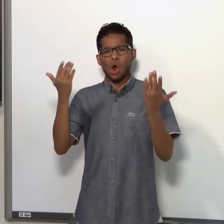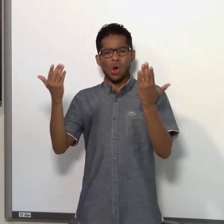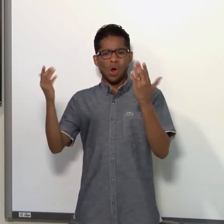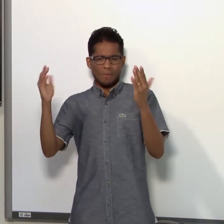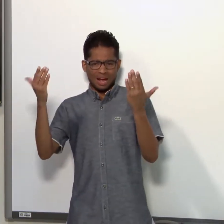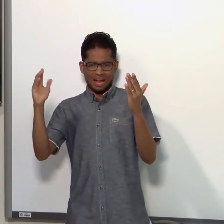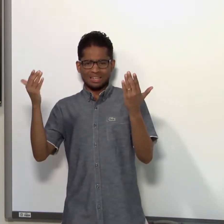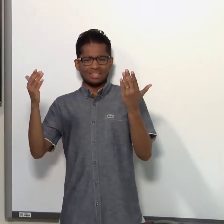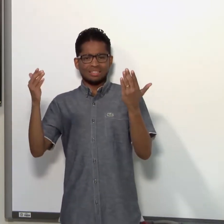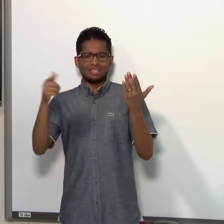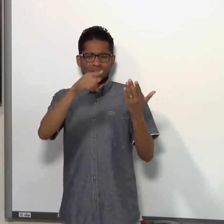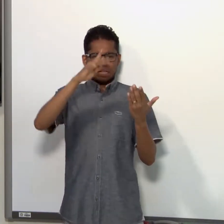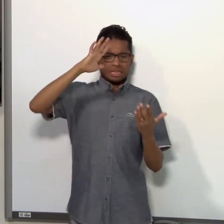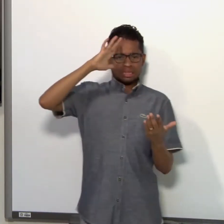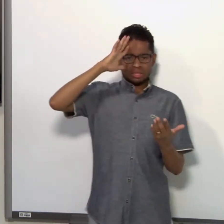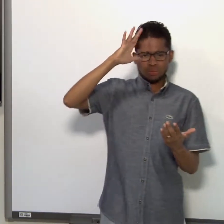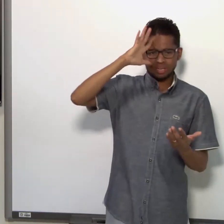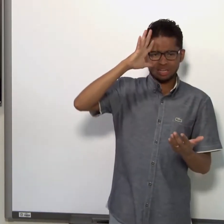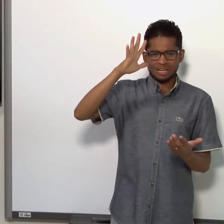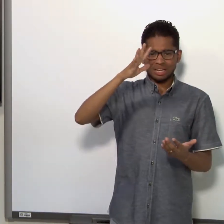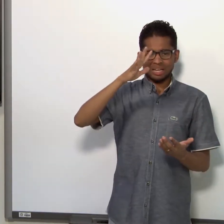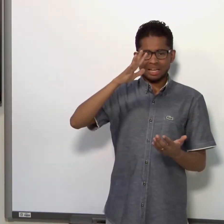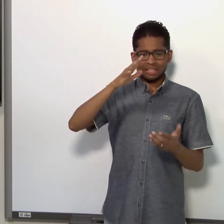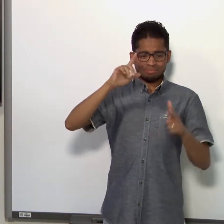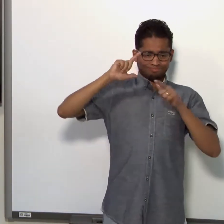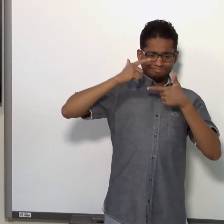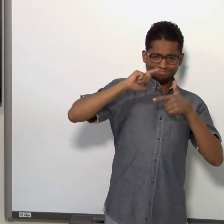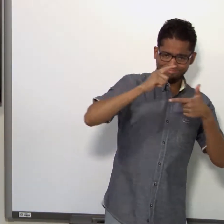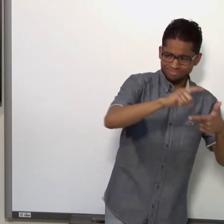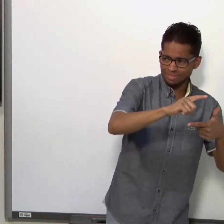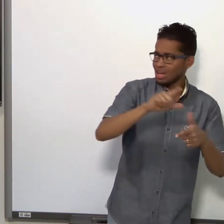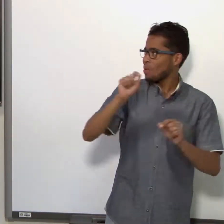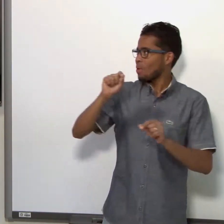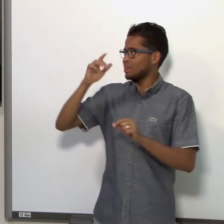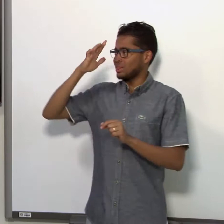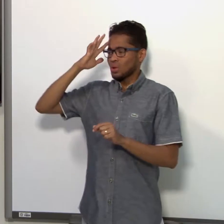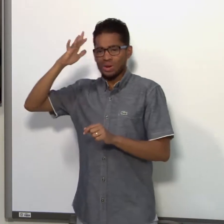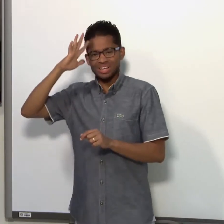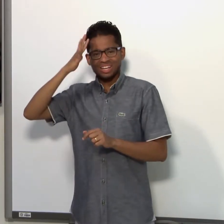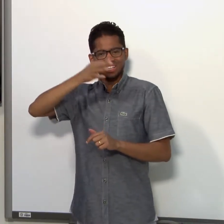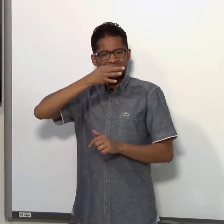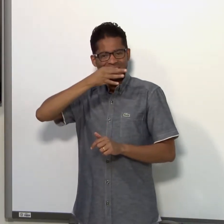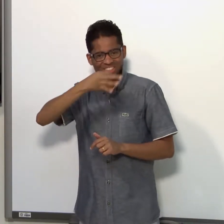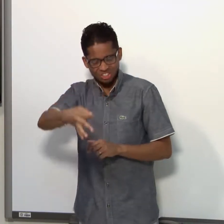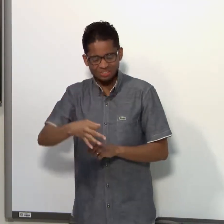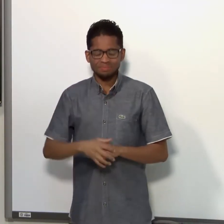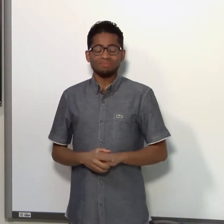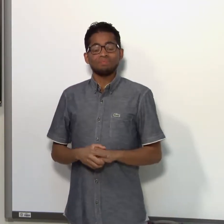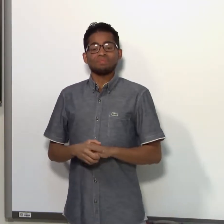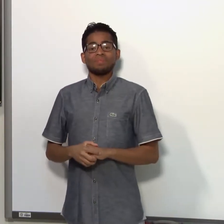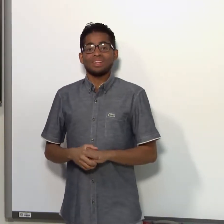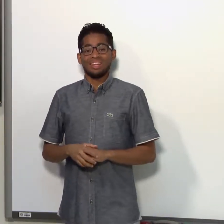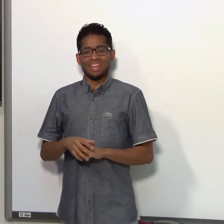Agora, faremos uma comparação. Temos a teoria tradicional e a crítica.